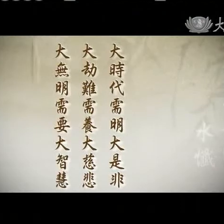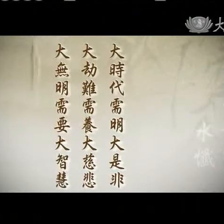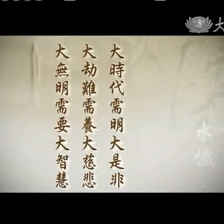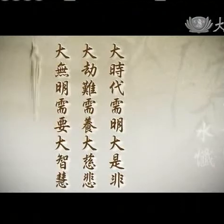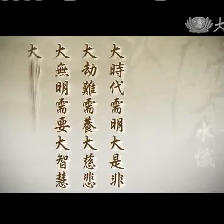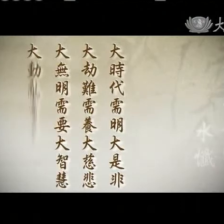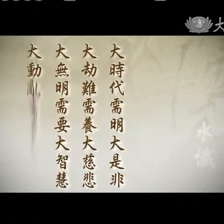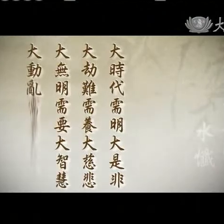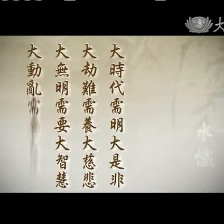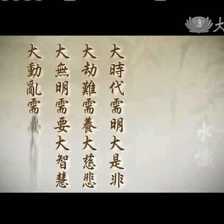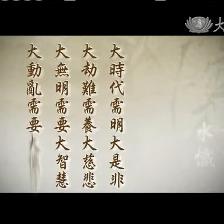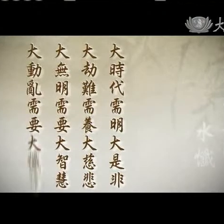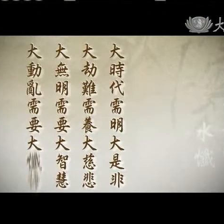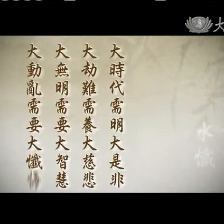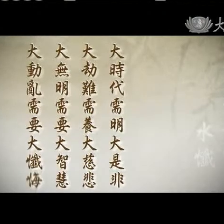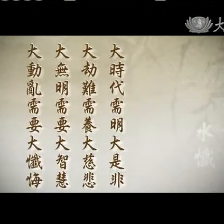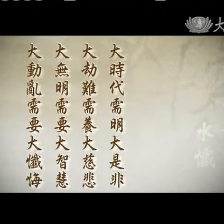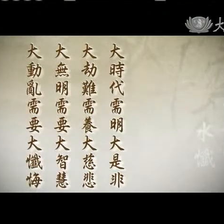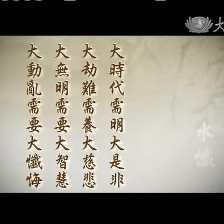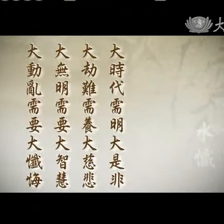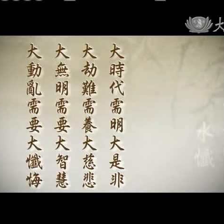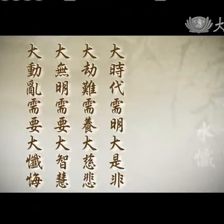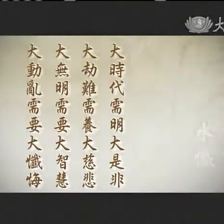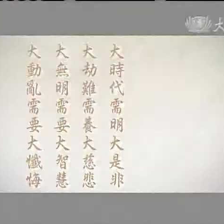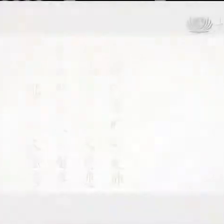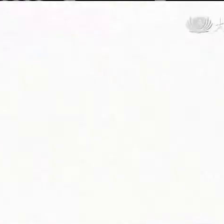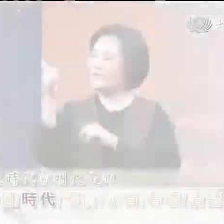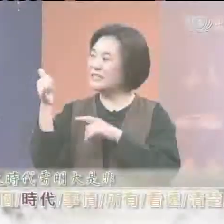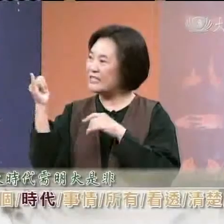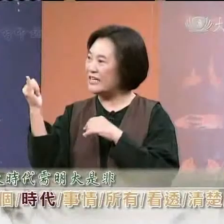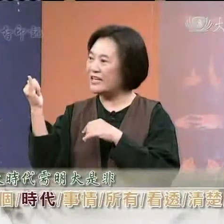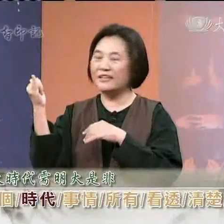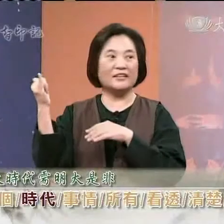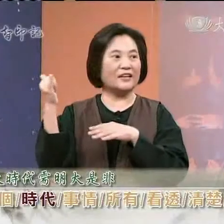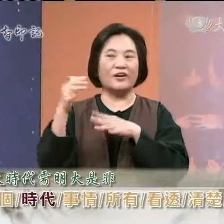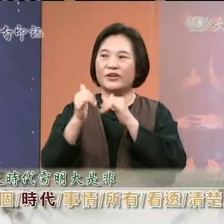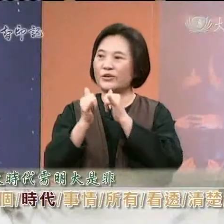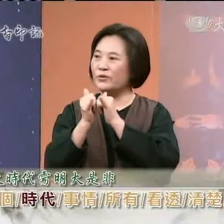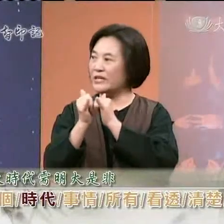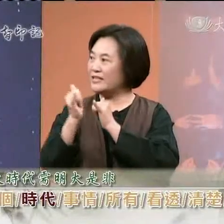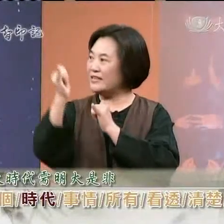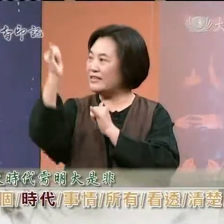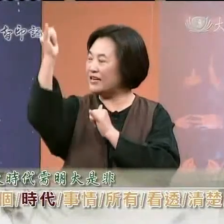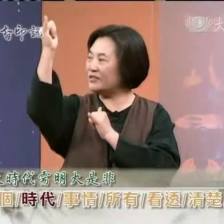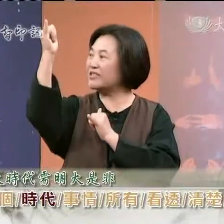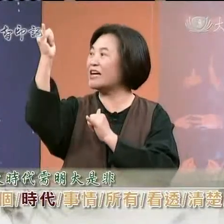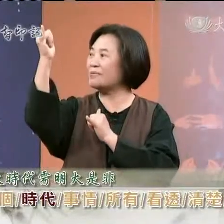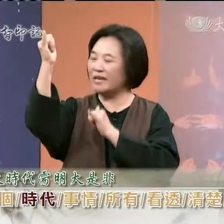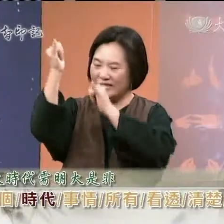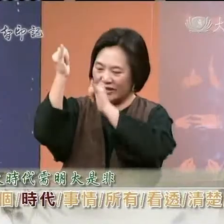慧，大动乱需要大忏悔。 因为这个人啊，有以前的人就是上面，以